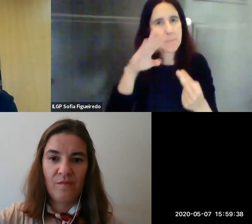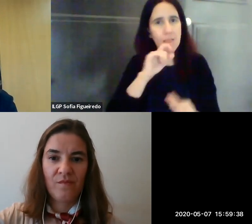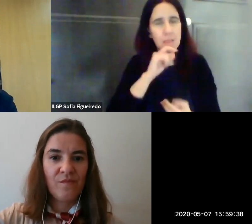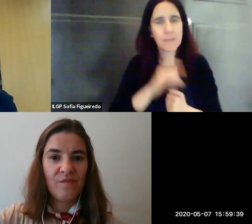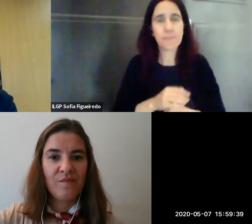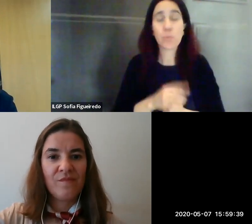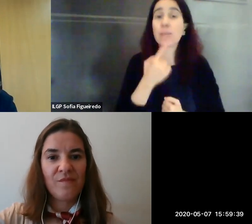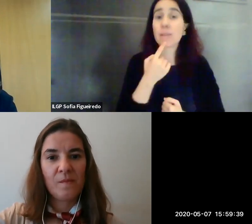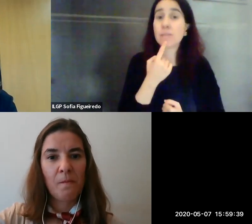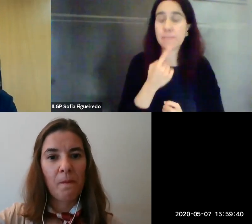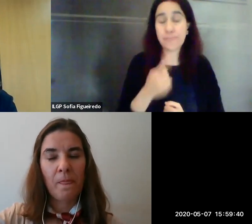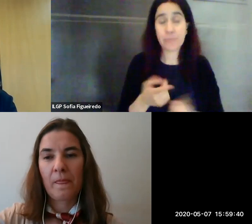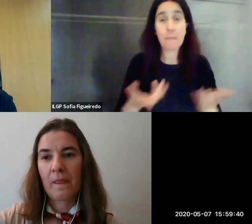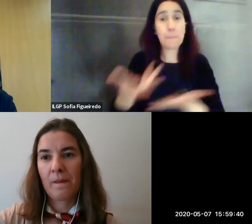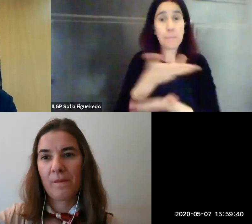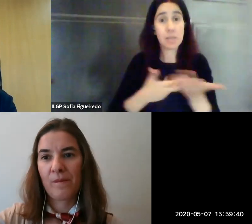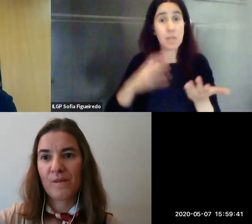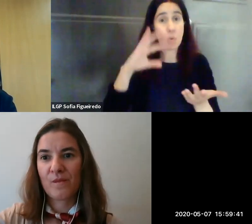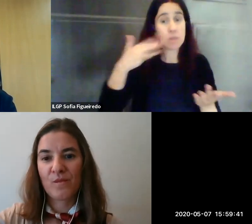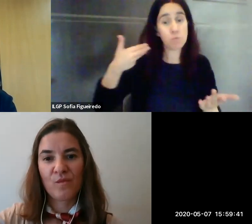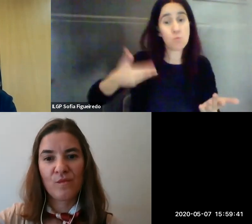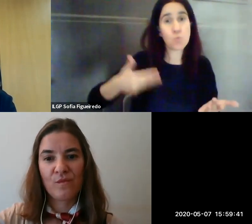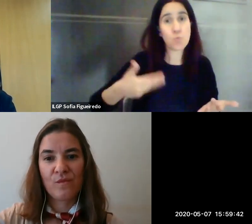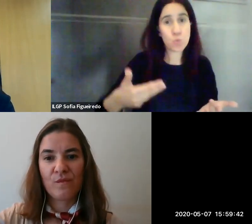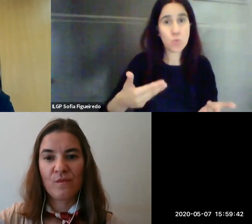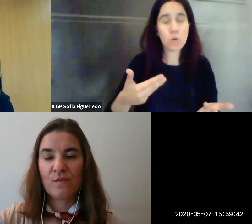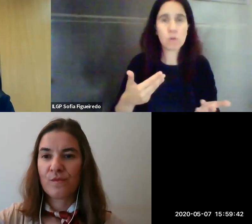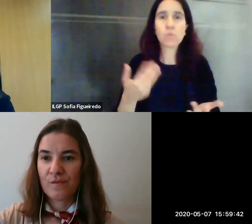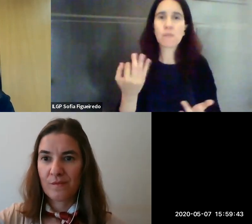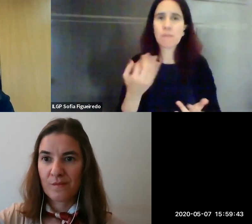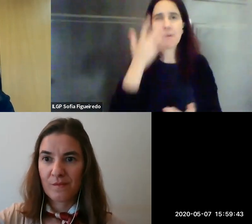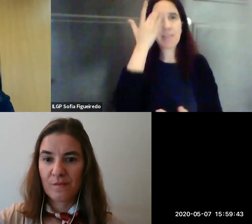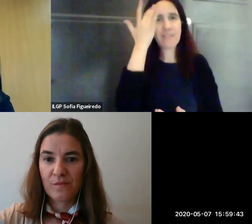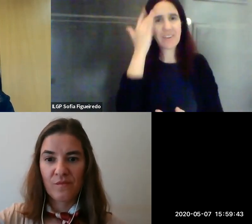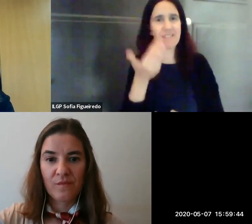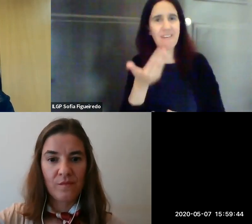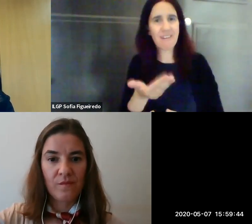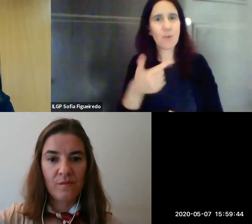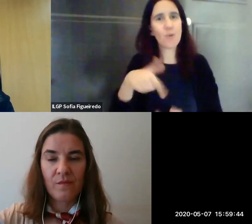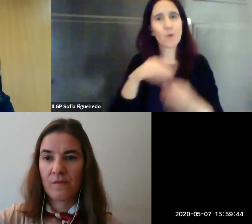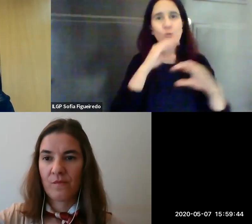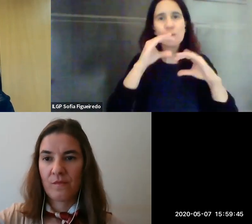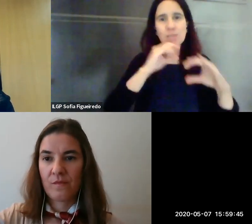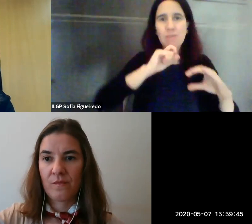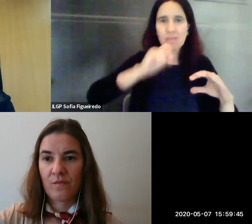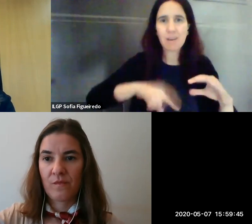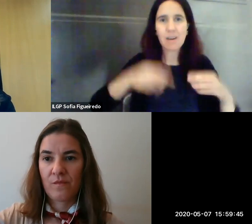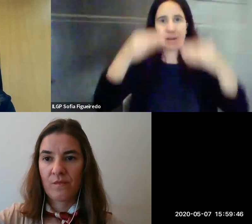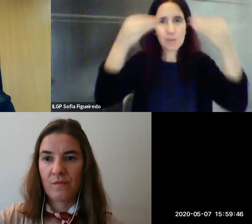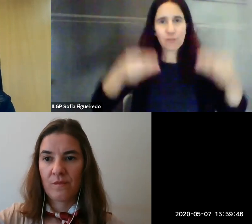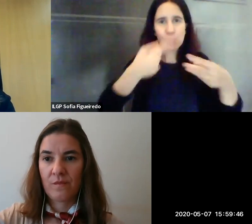todas estas partilhas que têm estado a acontecer, muito proporcionadas pela facilidade com que nós temos a comunicar com estas